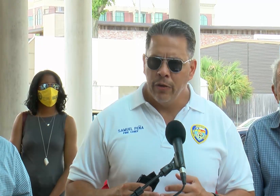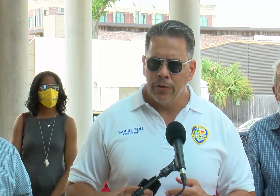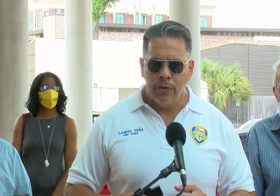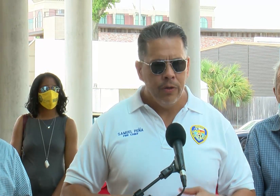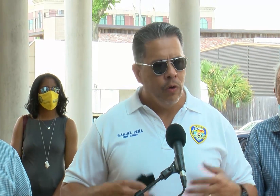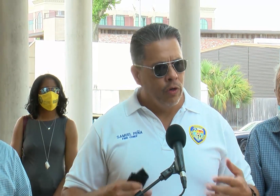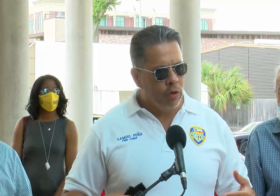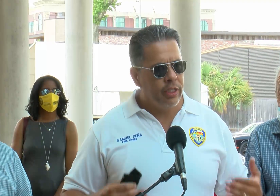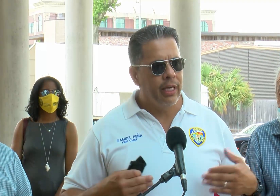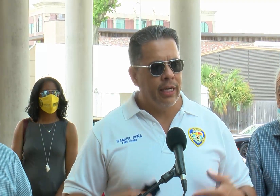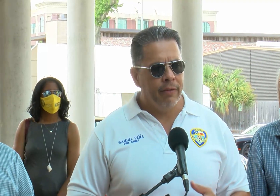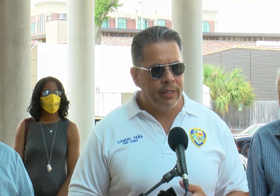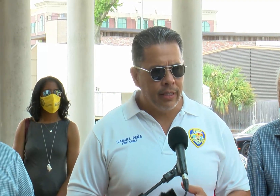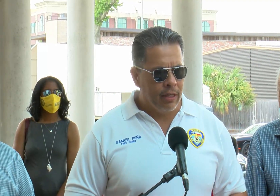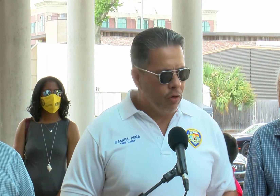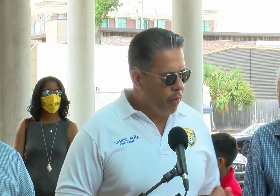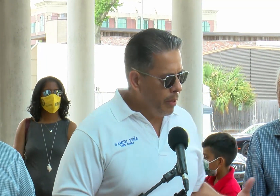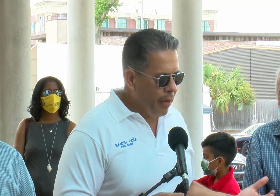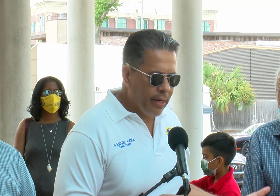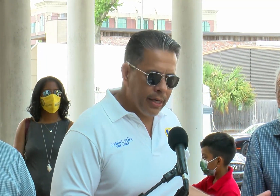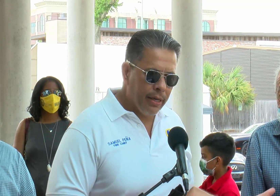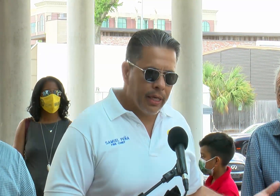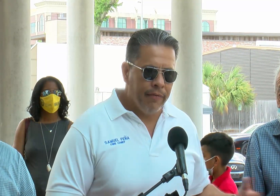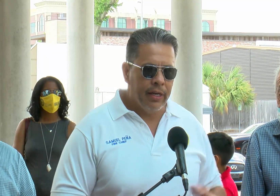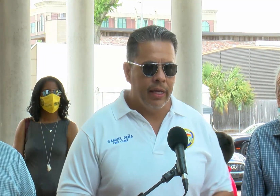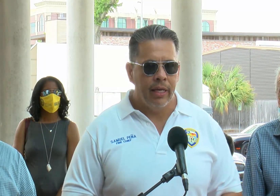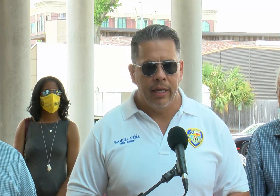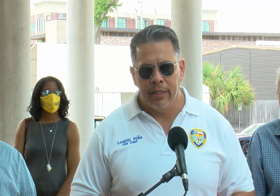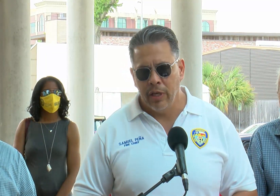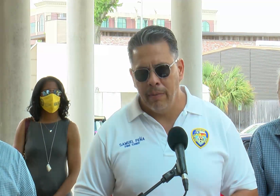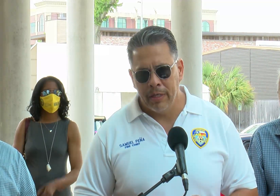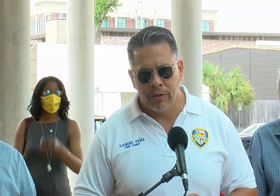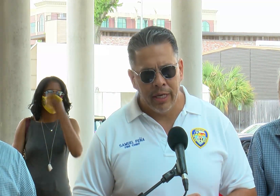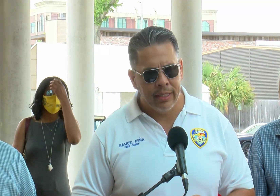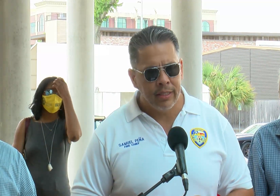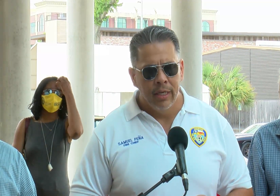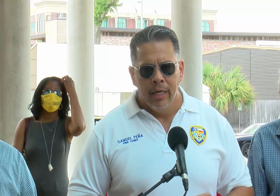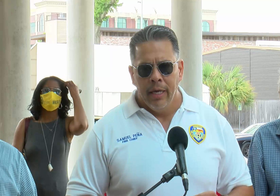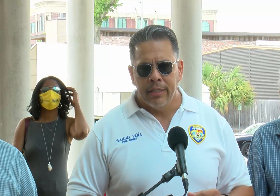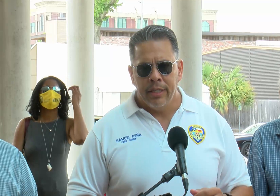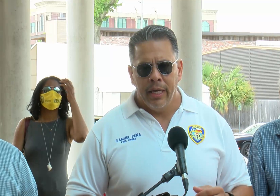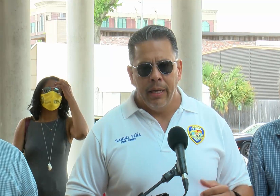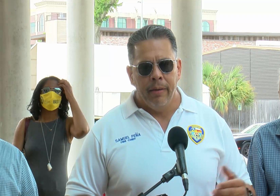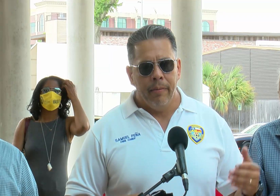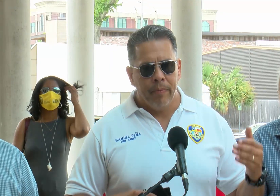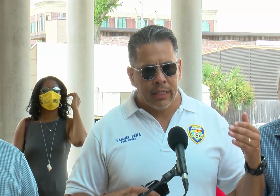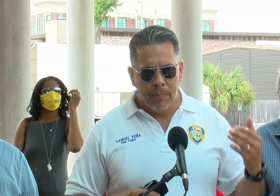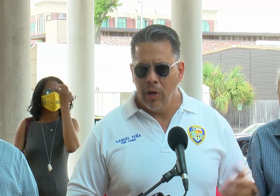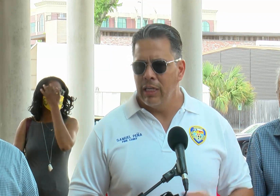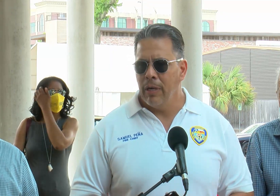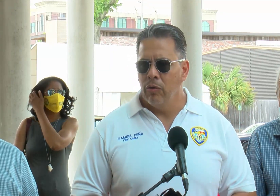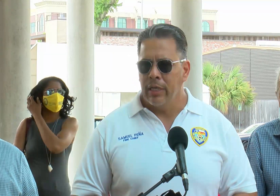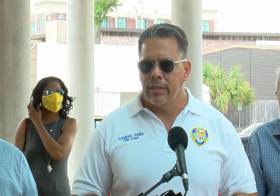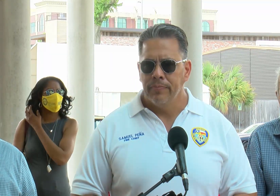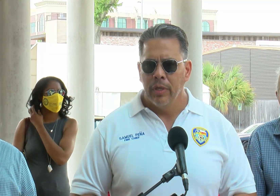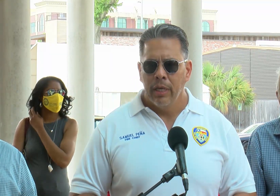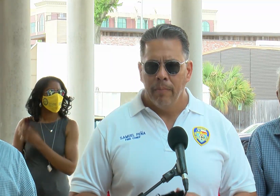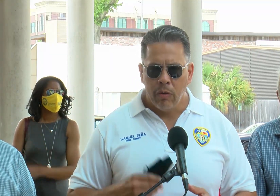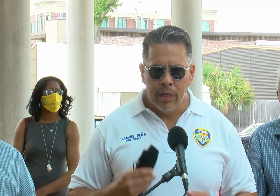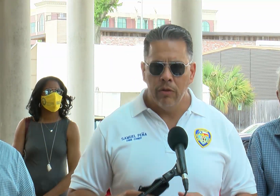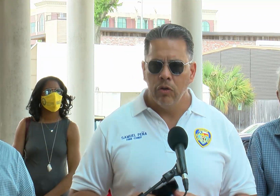ciudad de Houston o no, si están aquí visitando, como mi padre que viene de la ciudad del Paso, Texas, que se pongan las